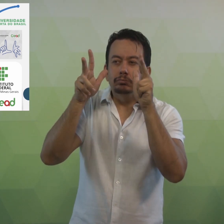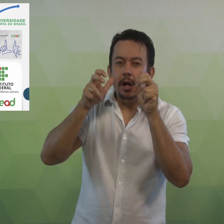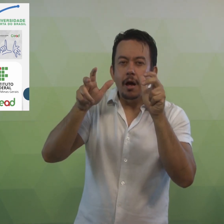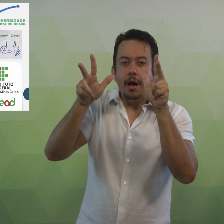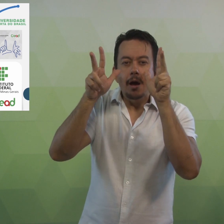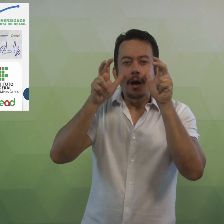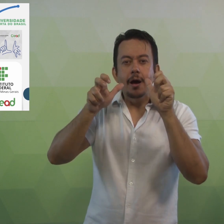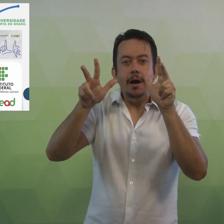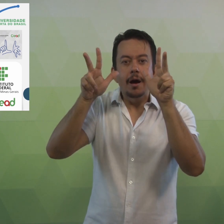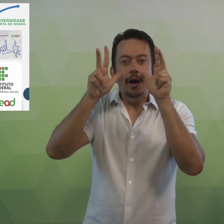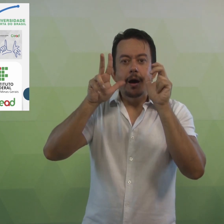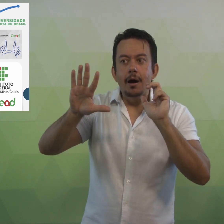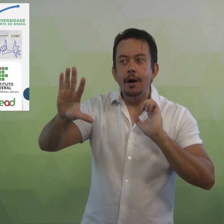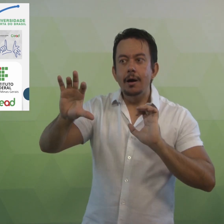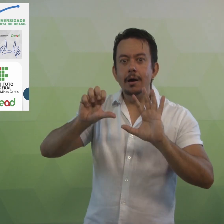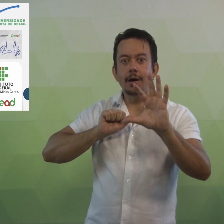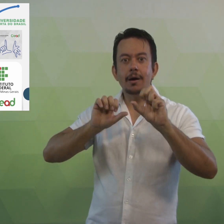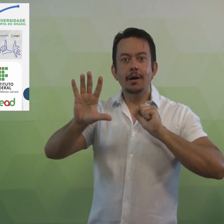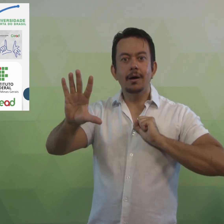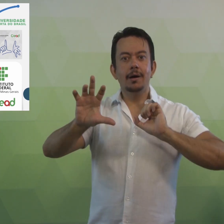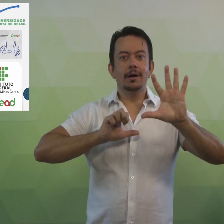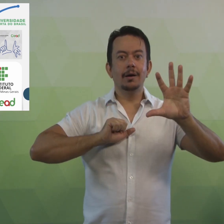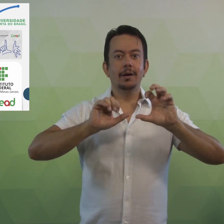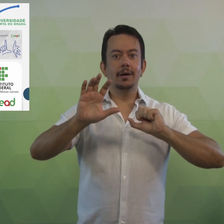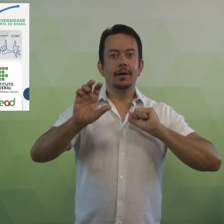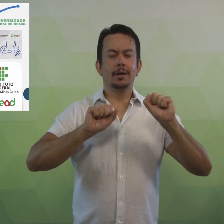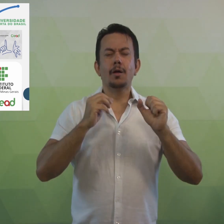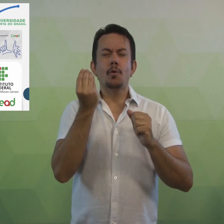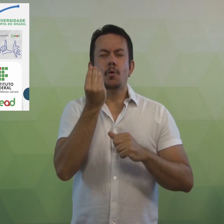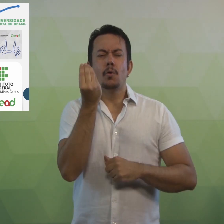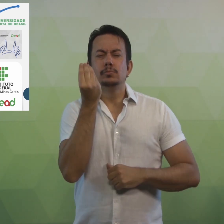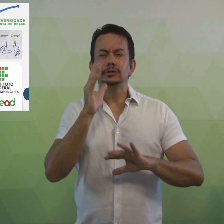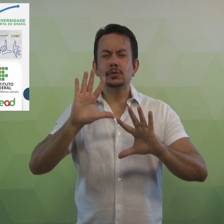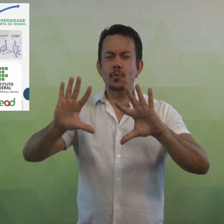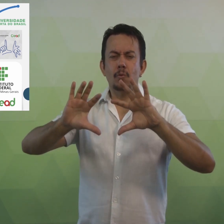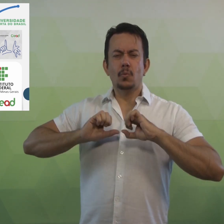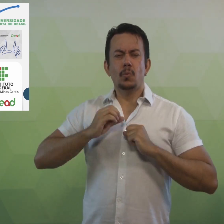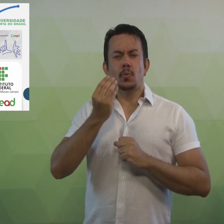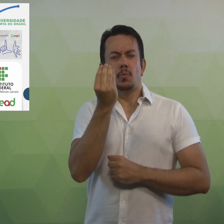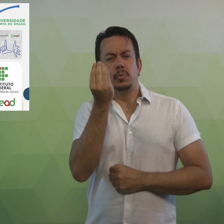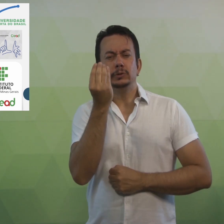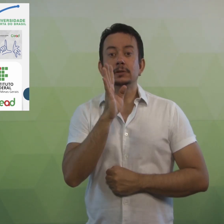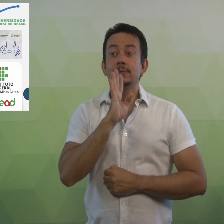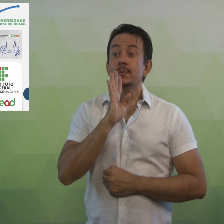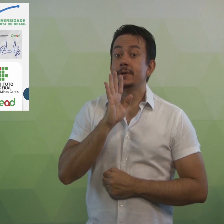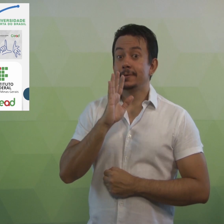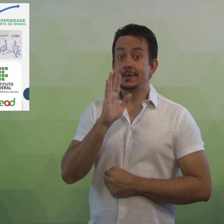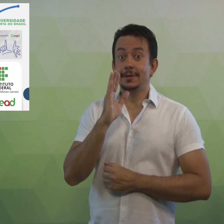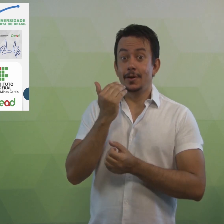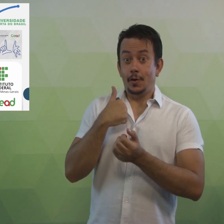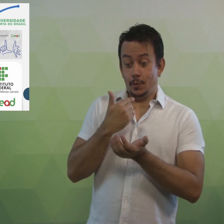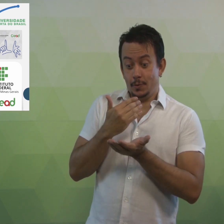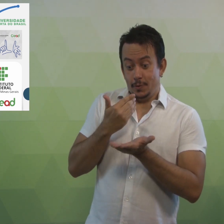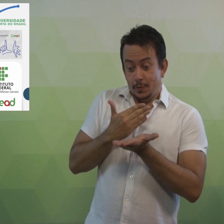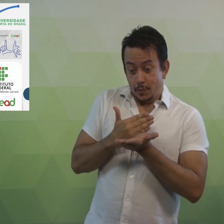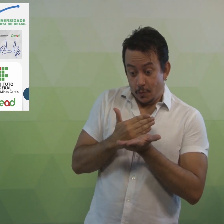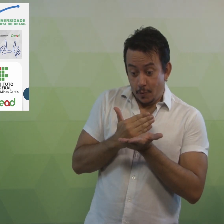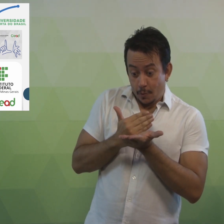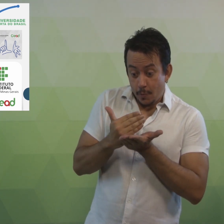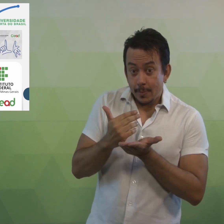Então, cognição, ela deriva do latim e ela significa aquisição de